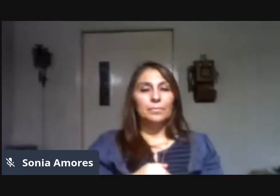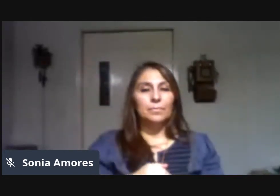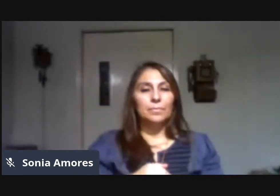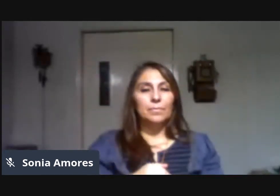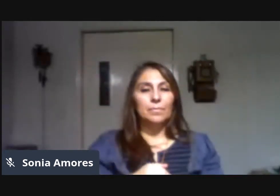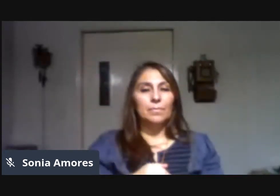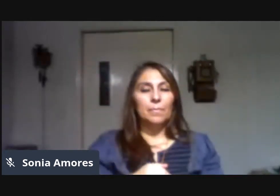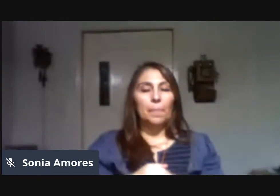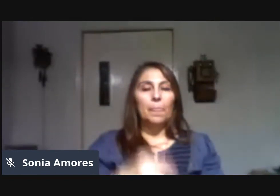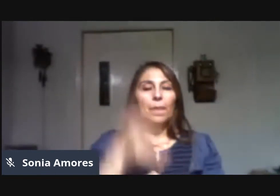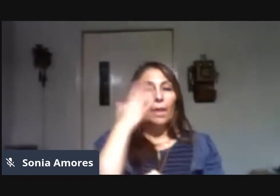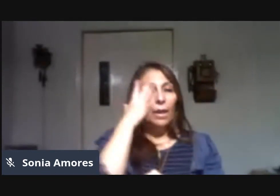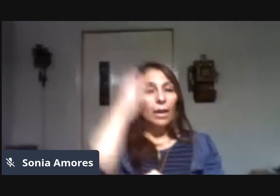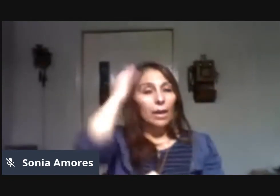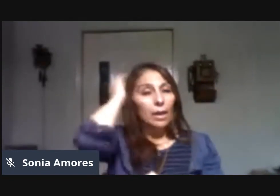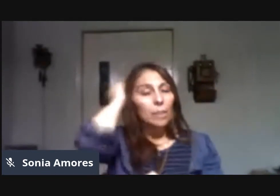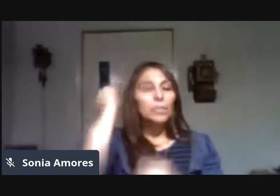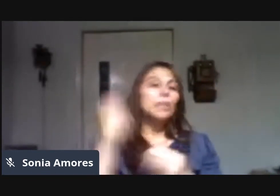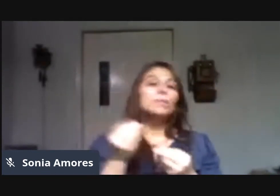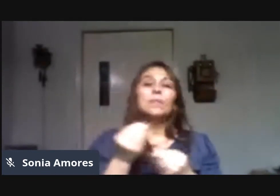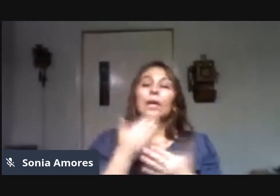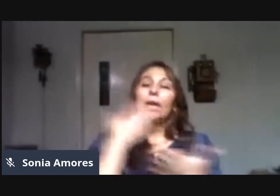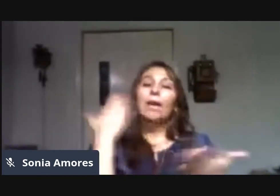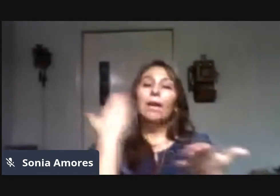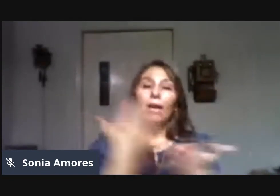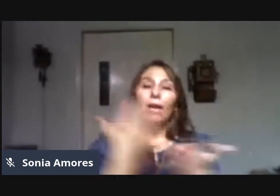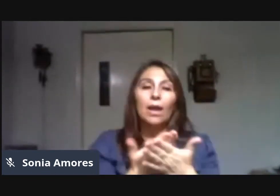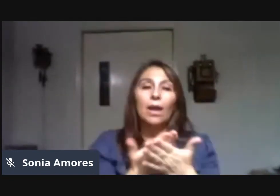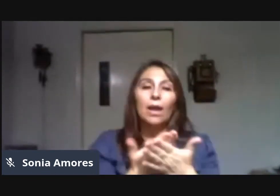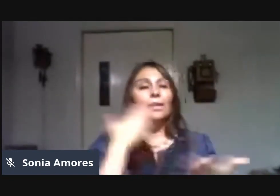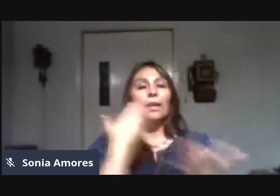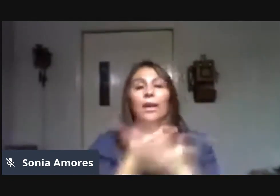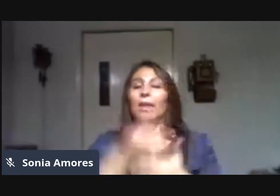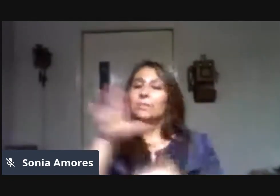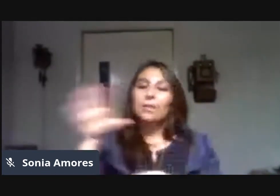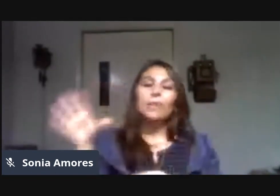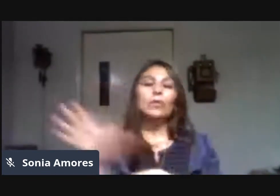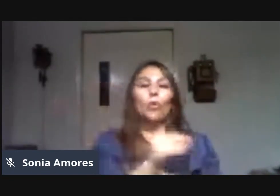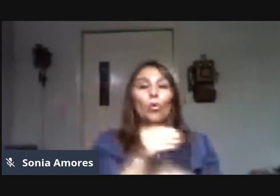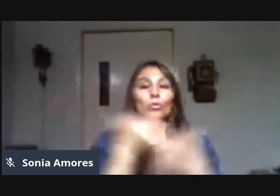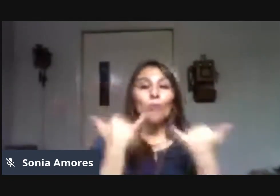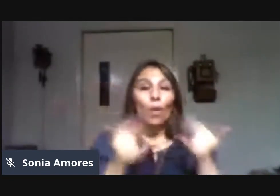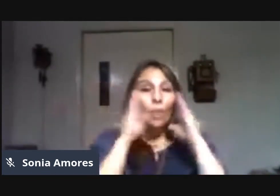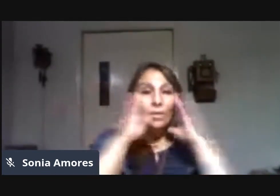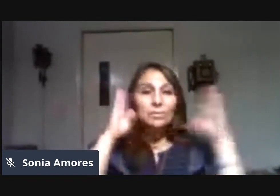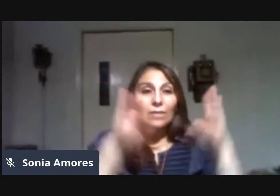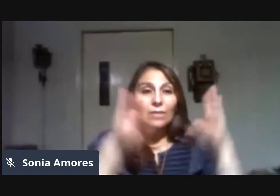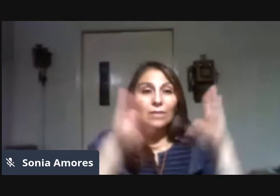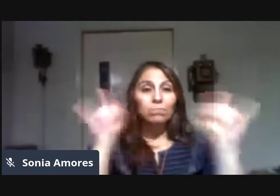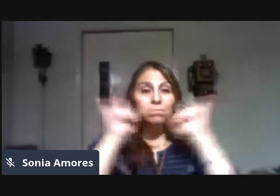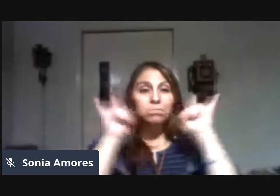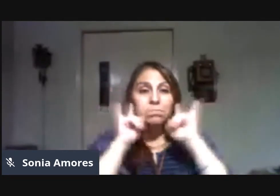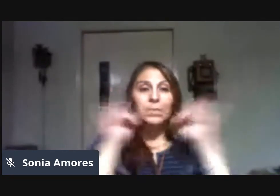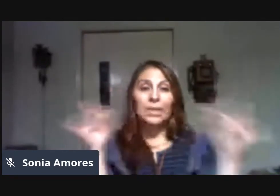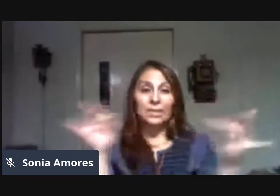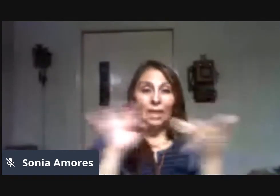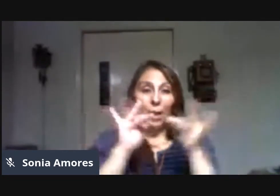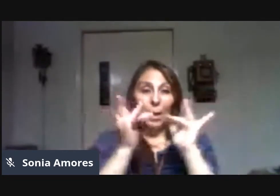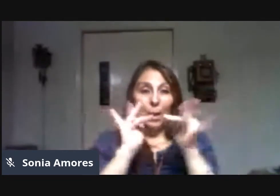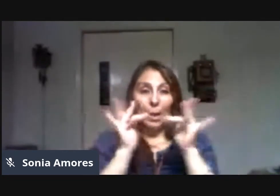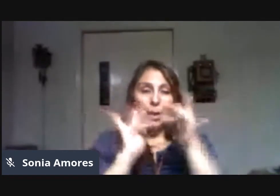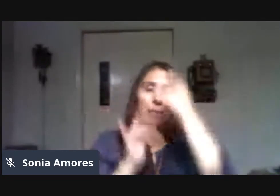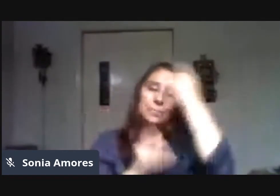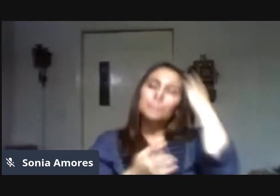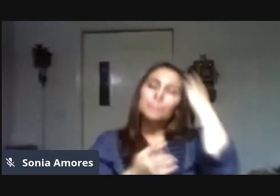Sandra, muchas gracias. Gracias a todas las personas que nos están escuchando y que están conectadas.